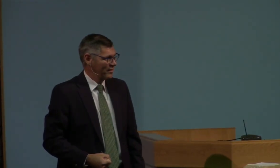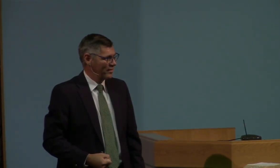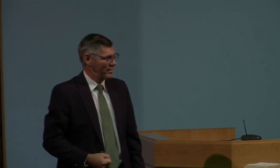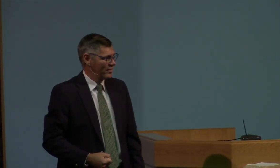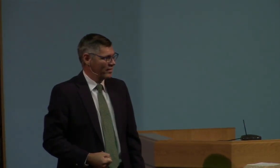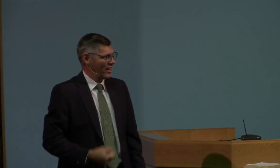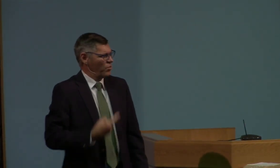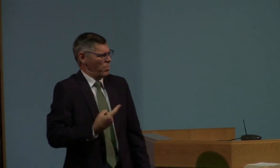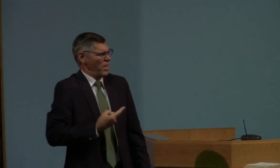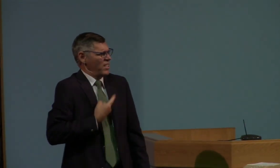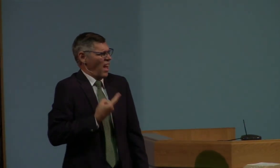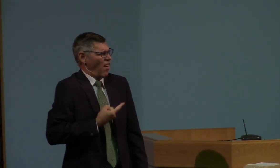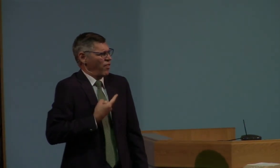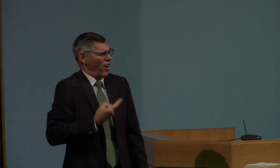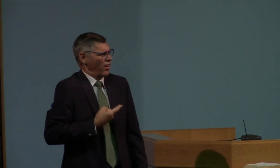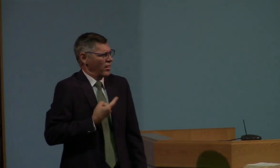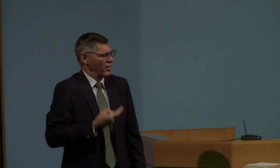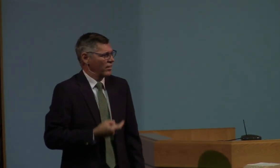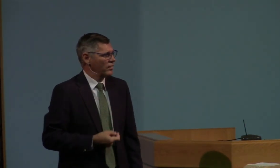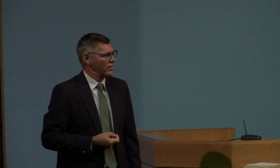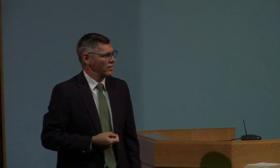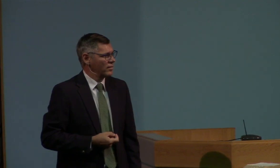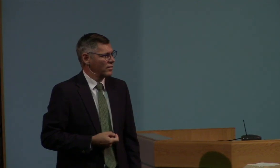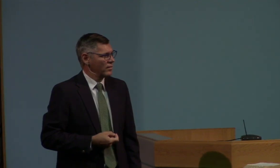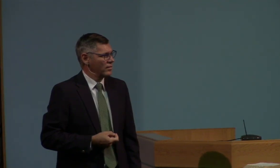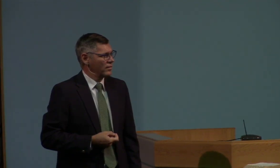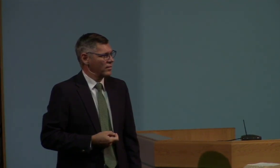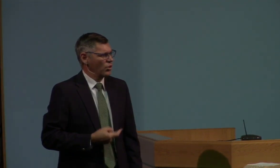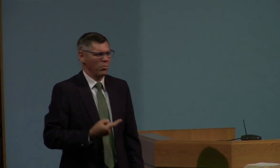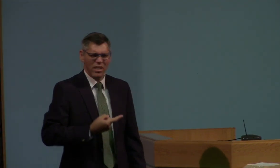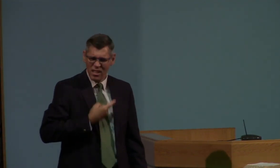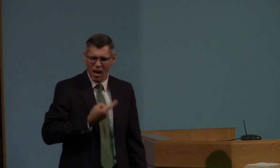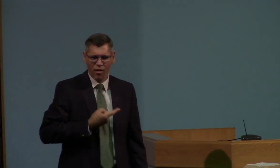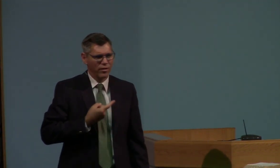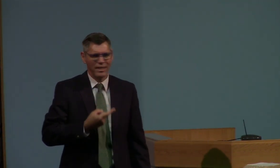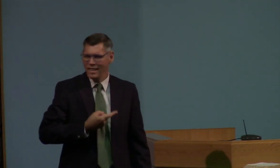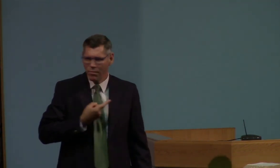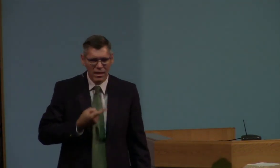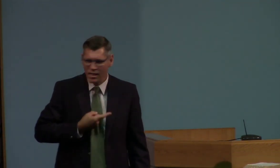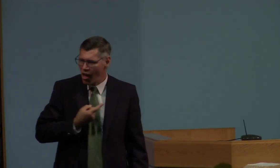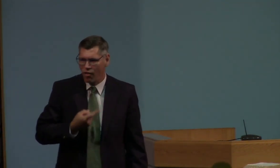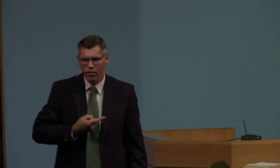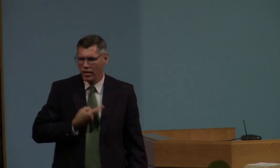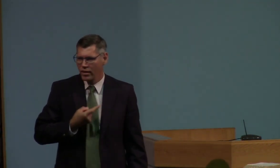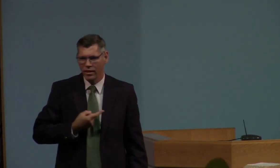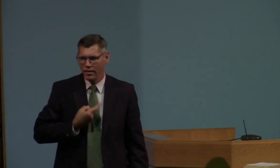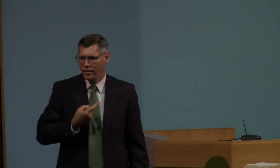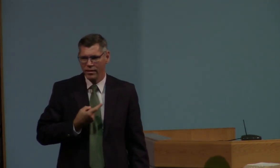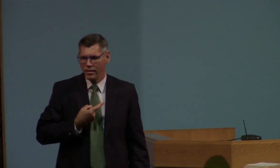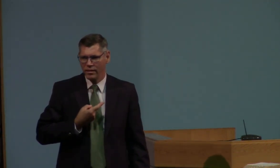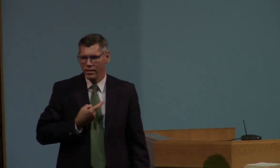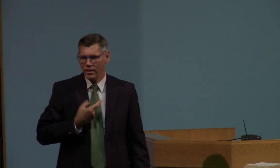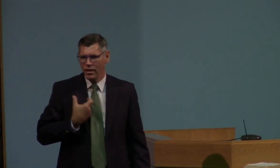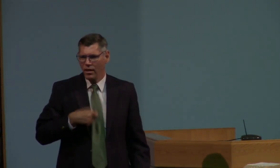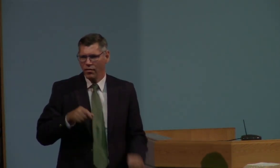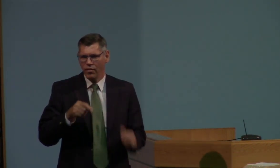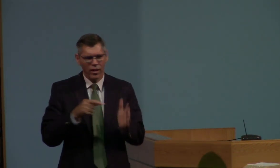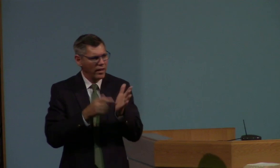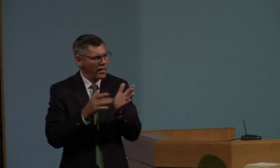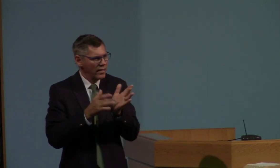Dat dit oor myself gaan. Oor myself. Dis nie myself nie. Wil Jesus